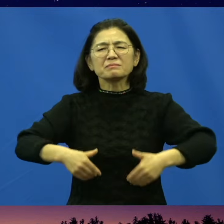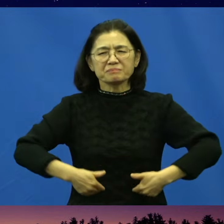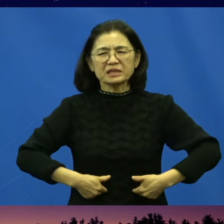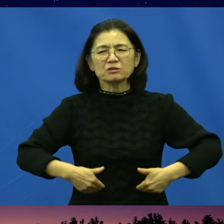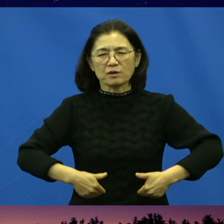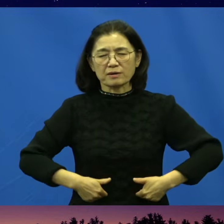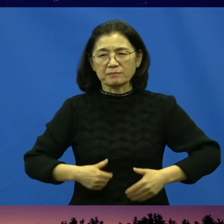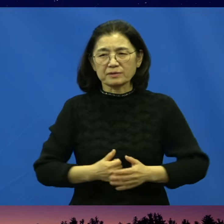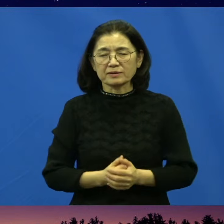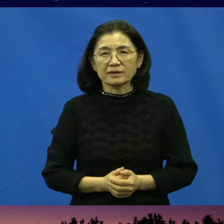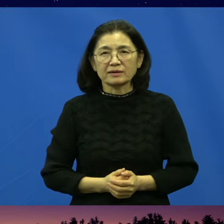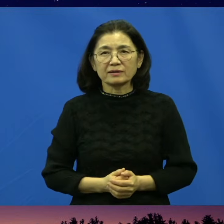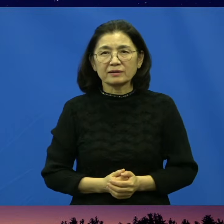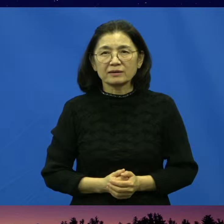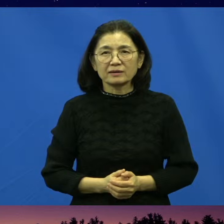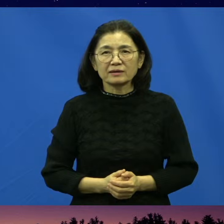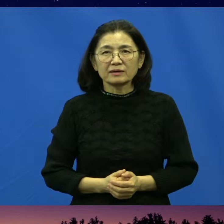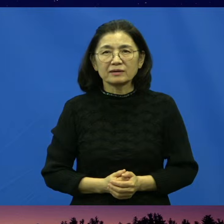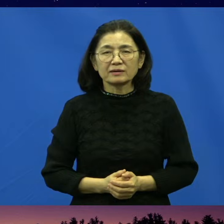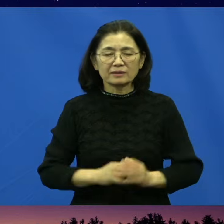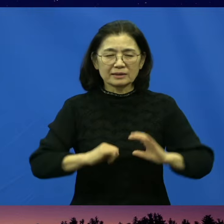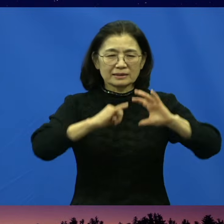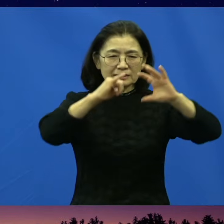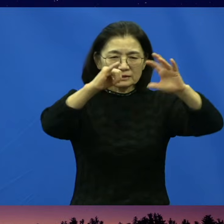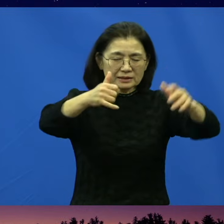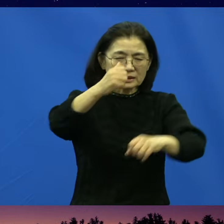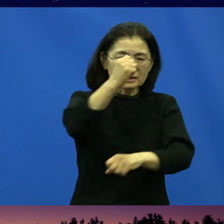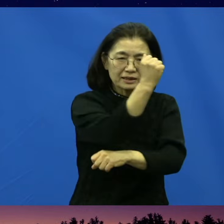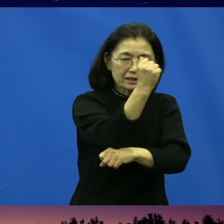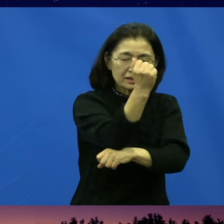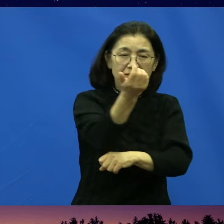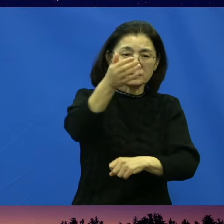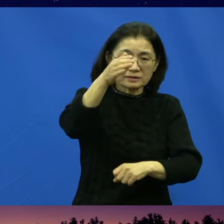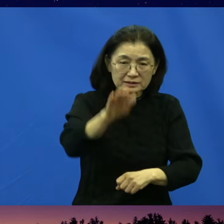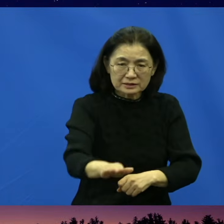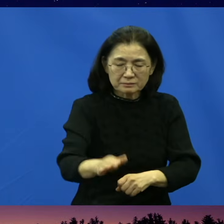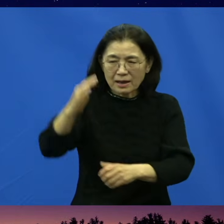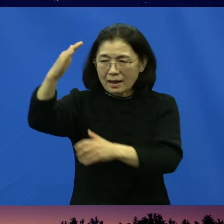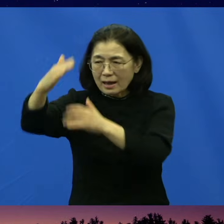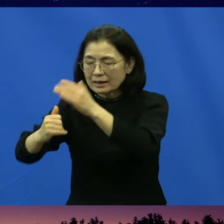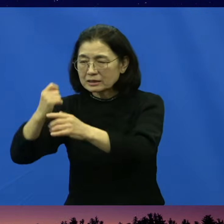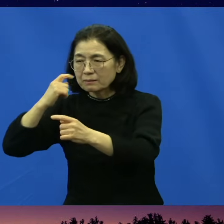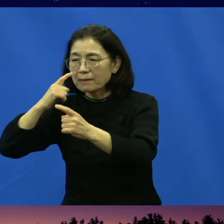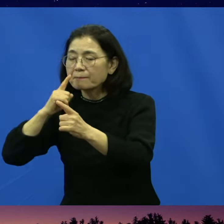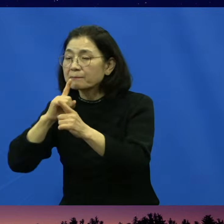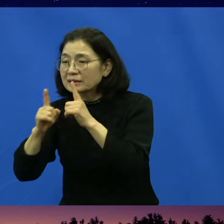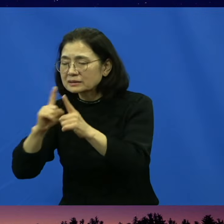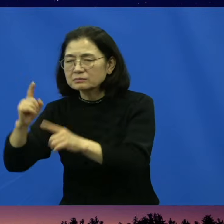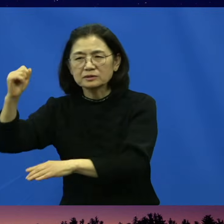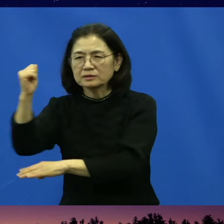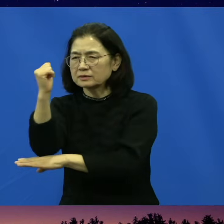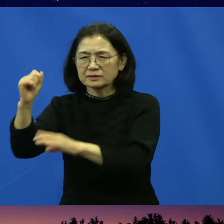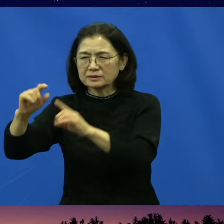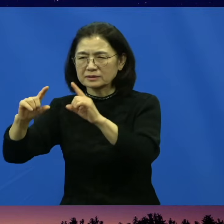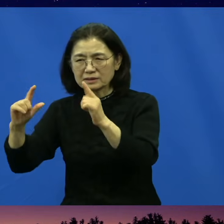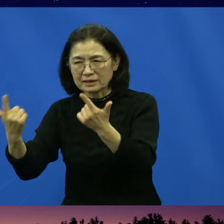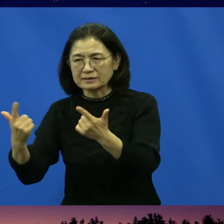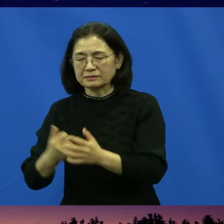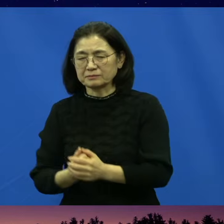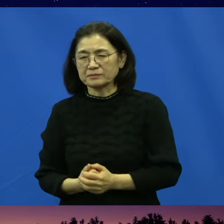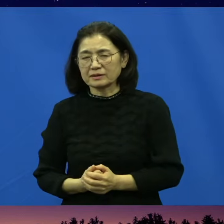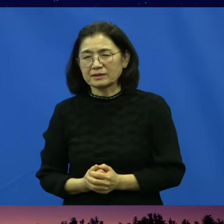하나님 말씀은 흔들리지 않고, 다 사라져도 하나님 말씀은 영원합니다. 그 말씀이 육신되어 오신 분이 예수